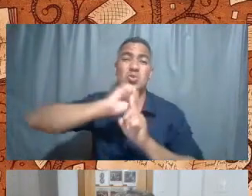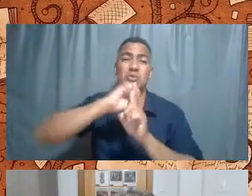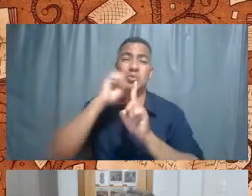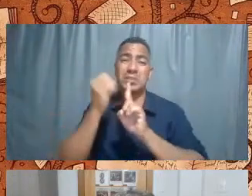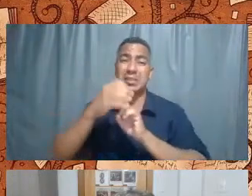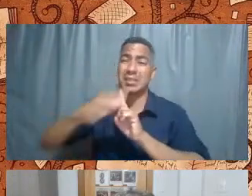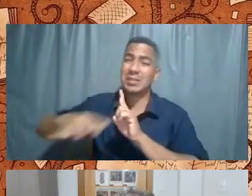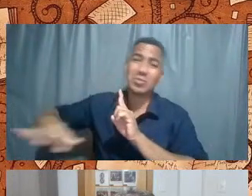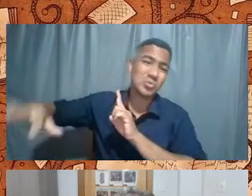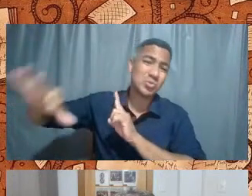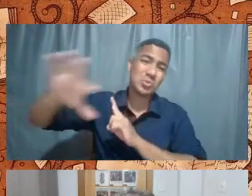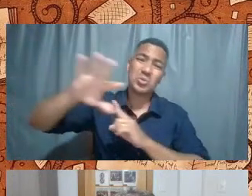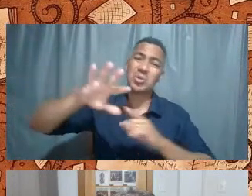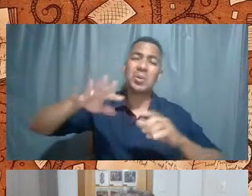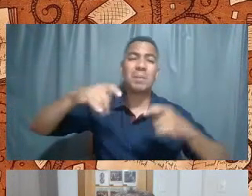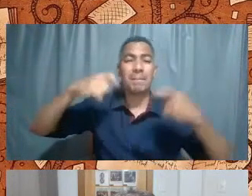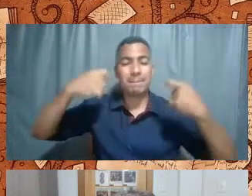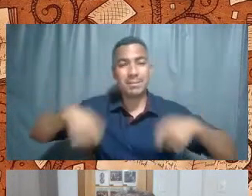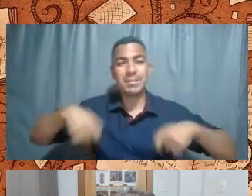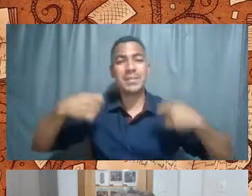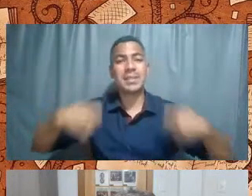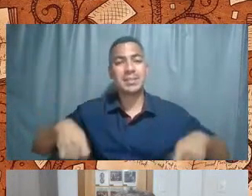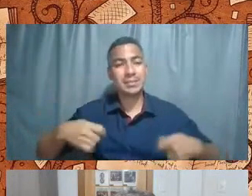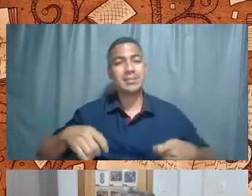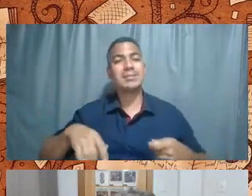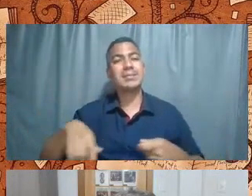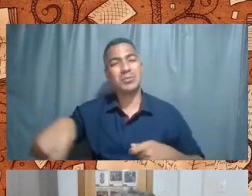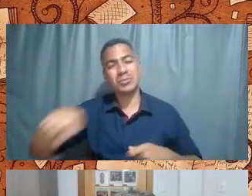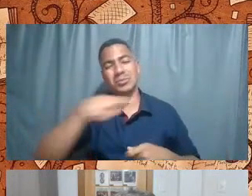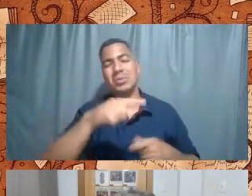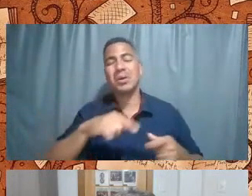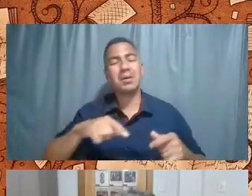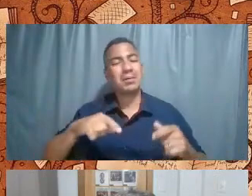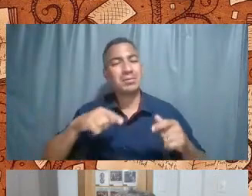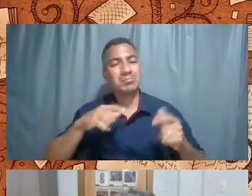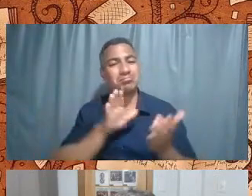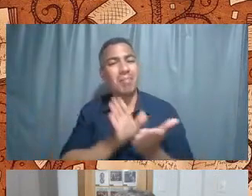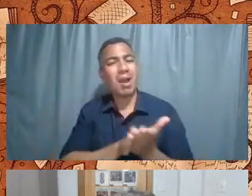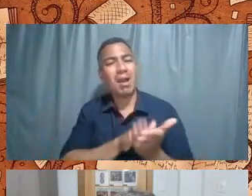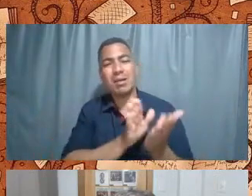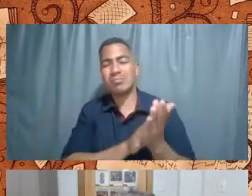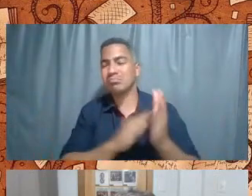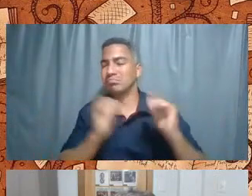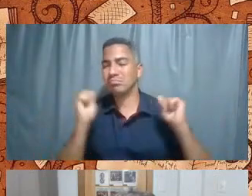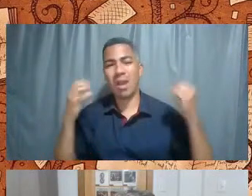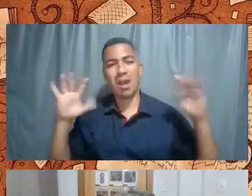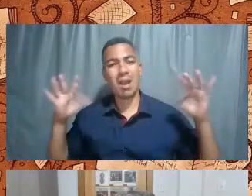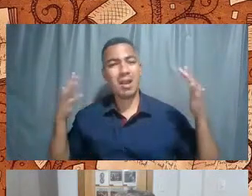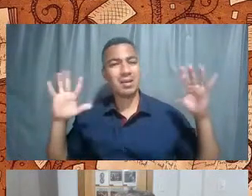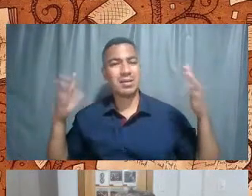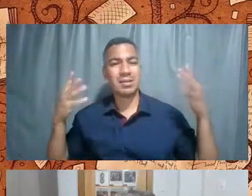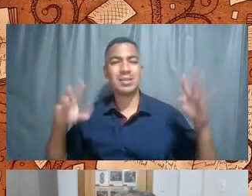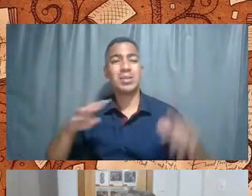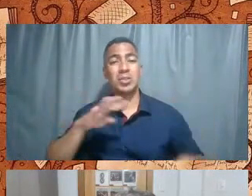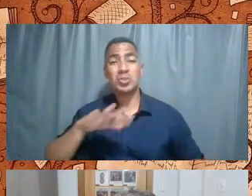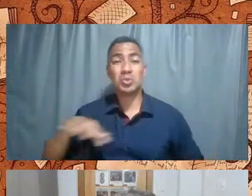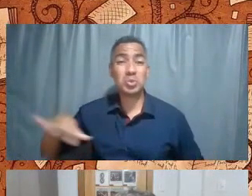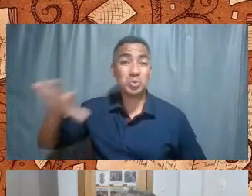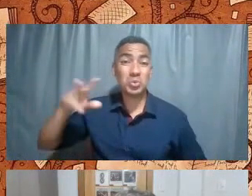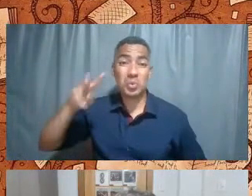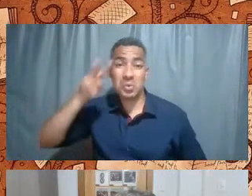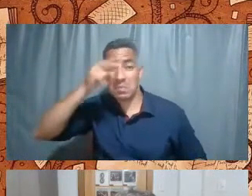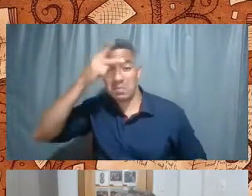Eu concordo plenamente, sabe? Há muitos aplausos, acho que muita gente que ouviu isso aqui está se